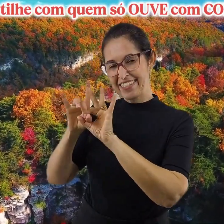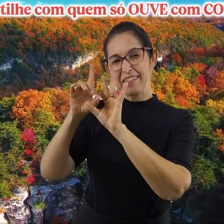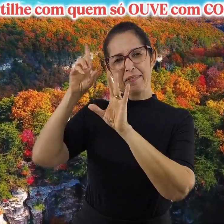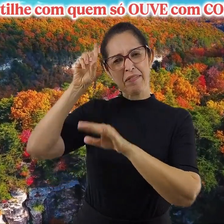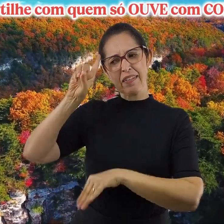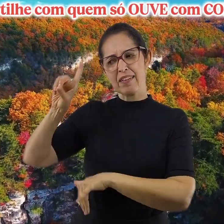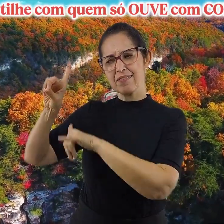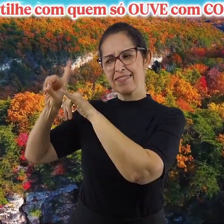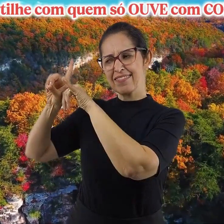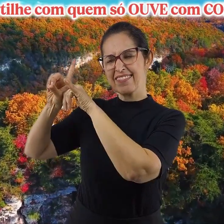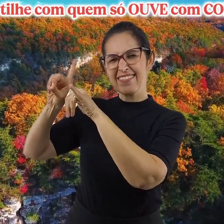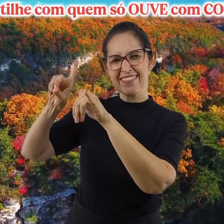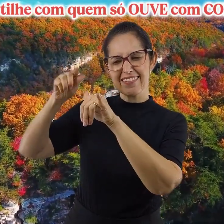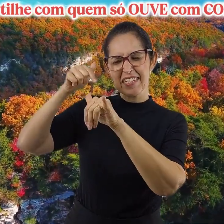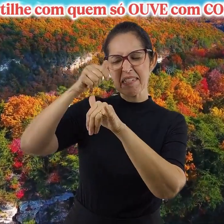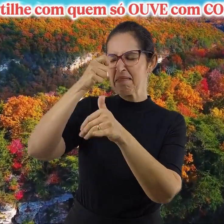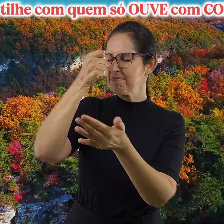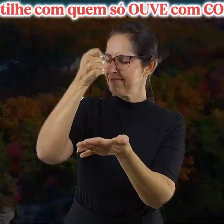Estas